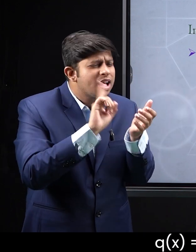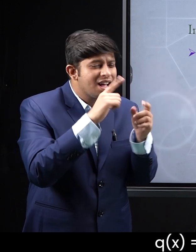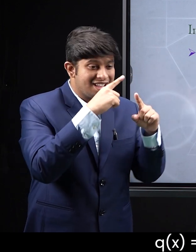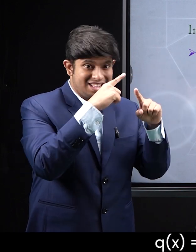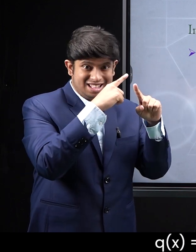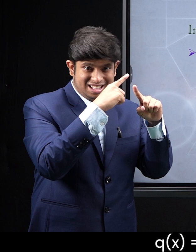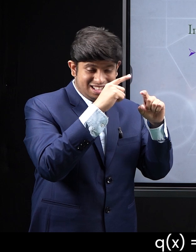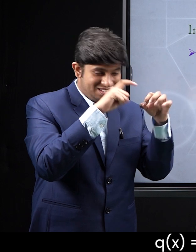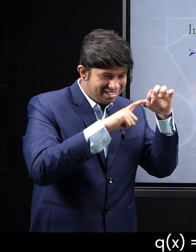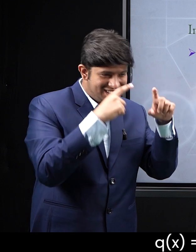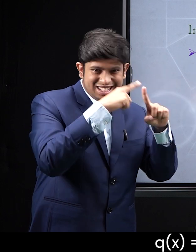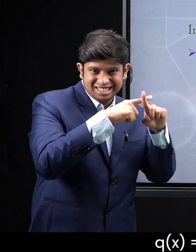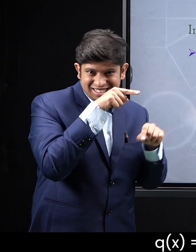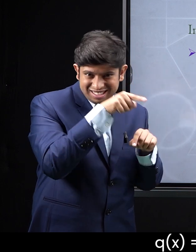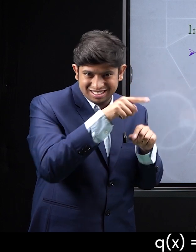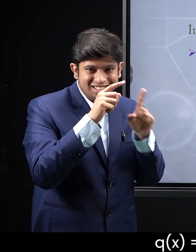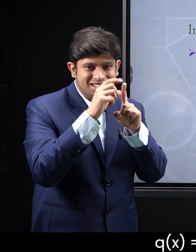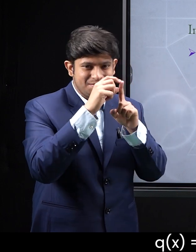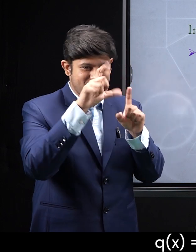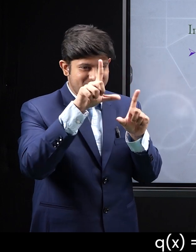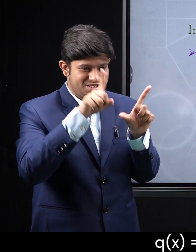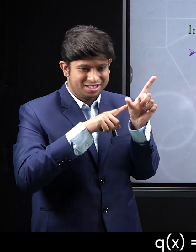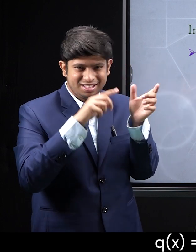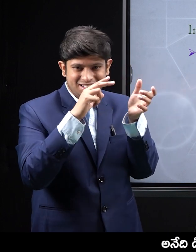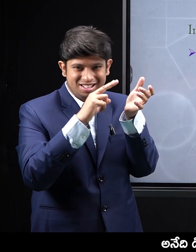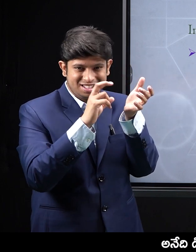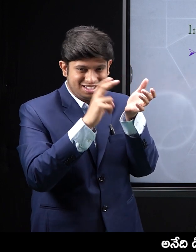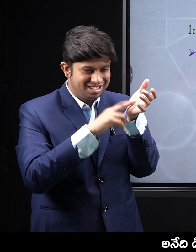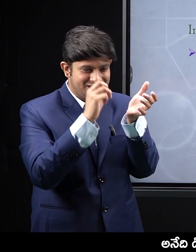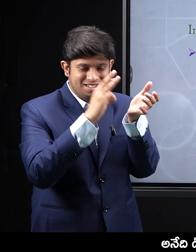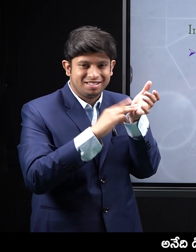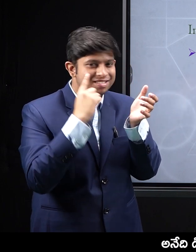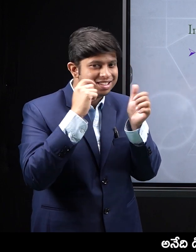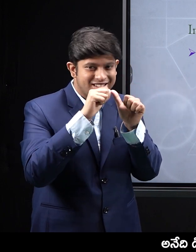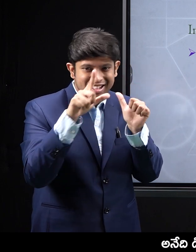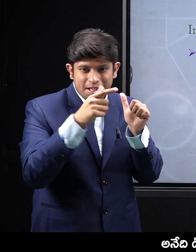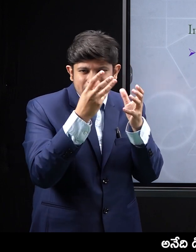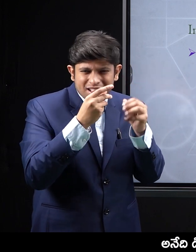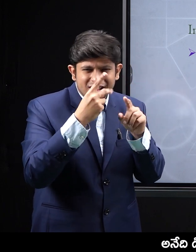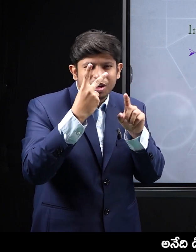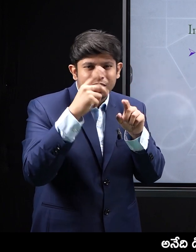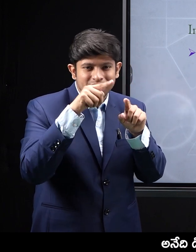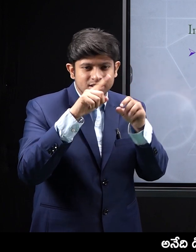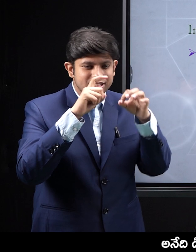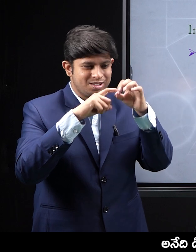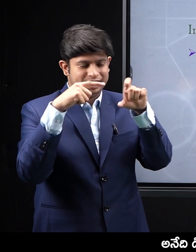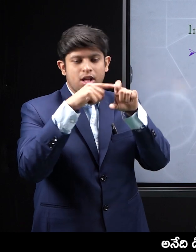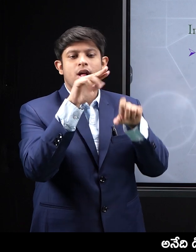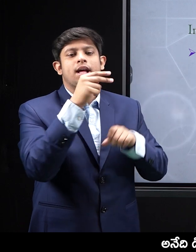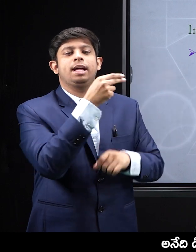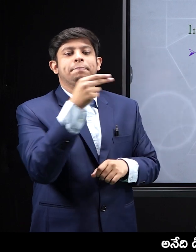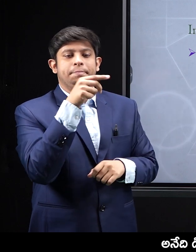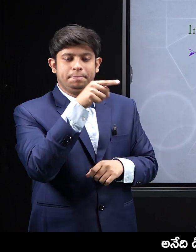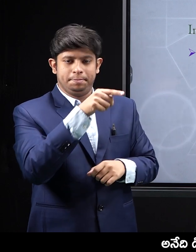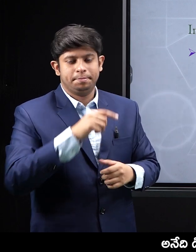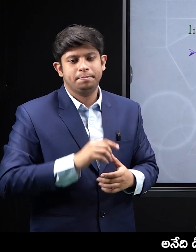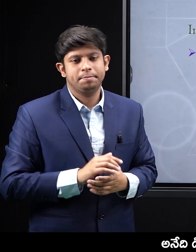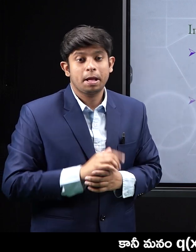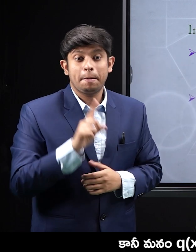ఏదైనా సమీకరణం. ఇక్కడ qx అనేది డిగ్రీ 2 యొక్క బహుపది. ఇది చతుర్భుజ సమీకరణం. కానీ